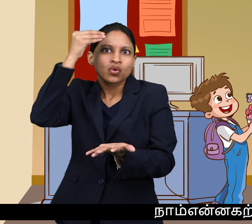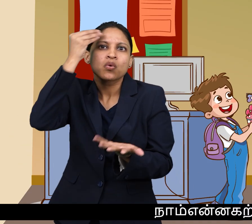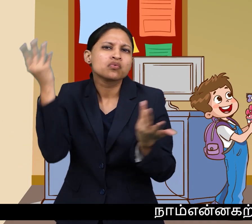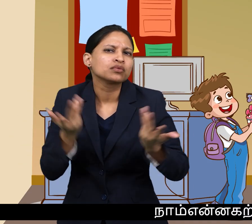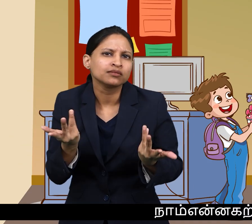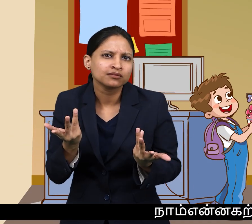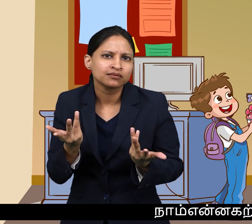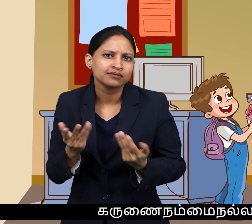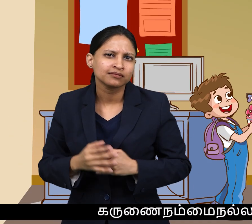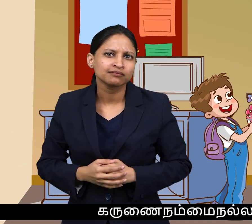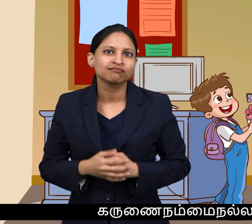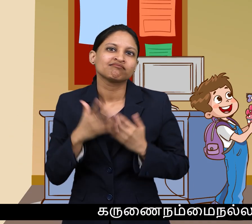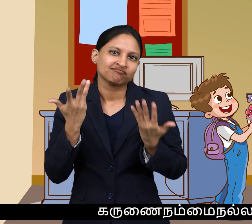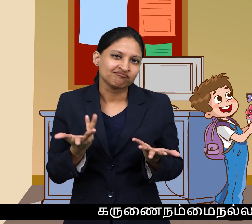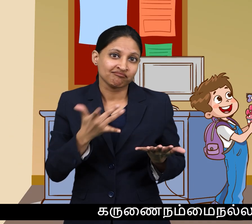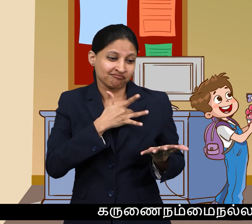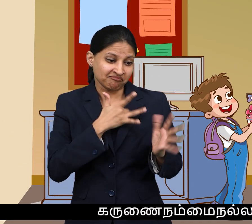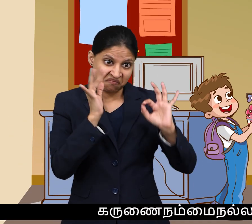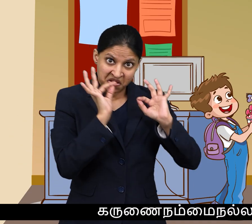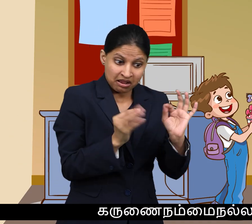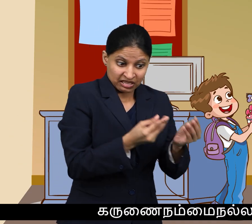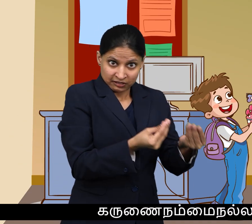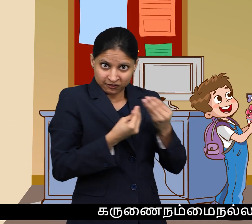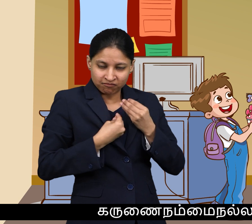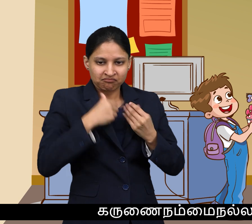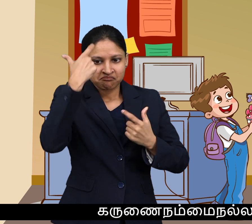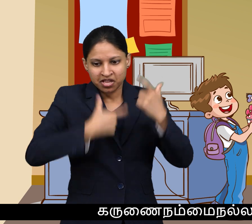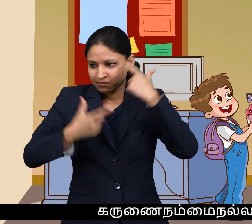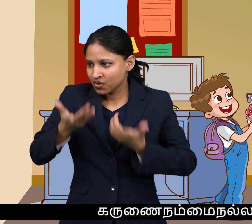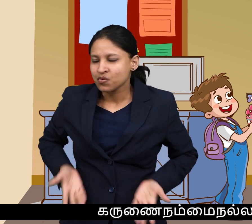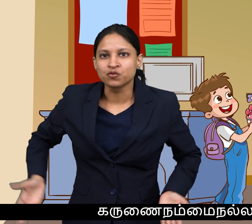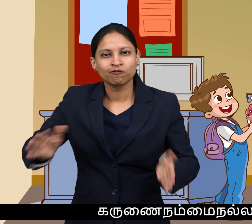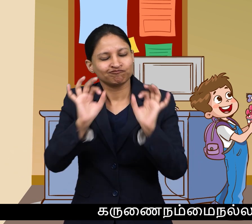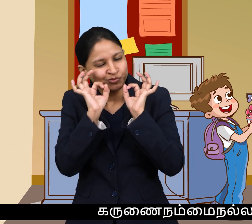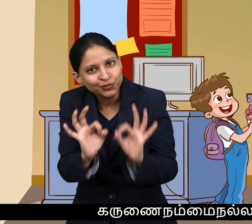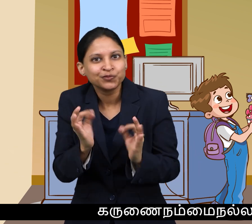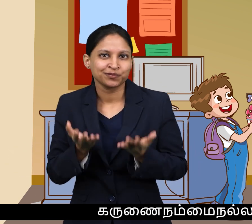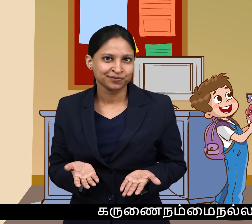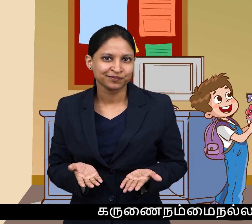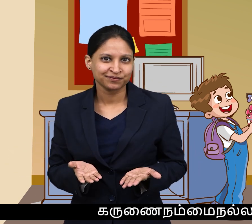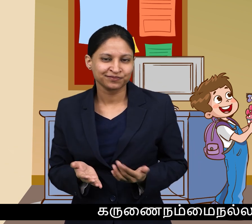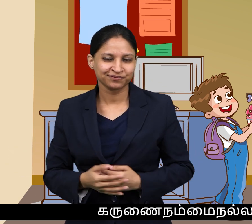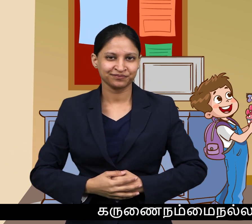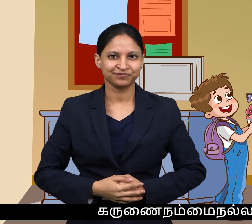நாம் என்ன கற்றுக்கொண்டோம்? கருணை நம்மை நல்ல மனிதர்களாக ஆக்குகிறது.